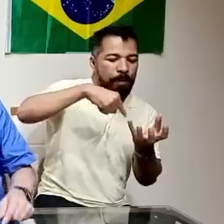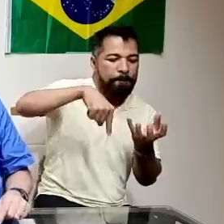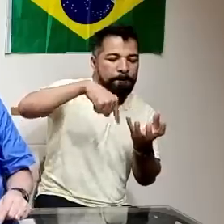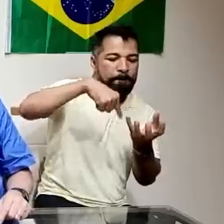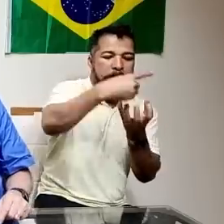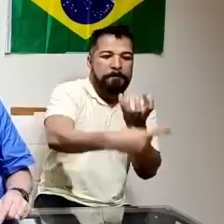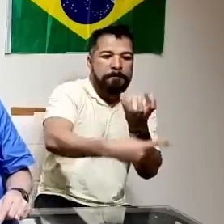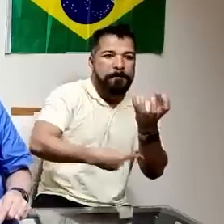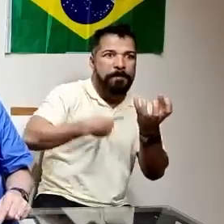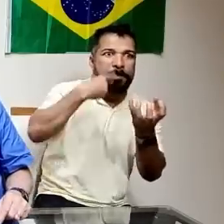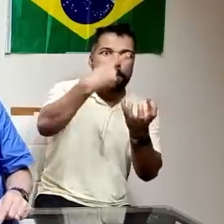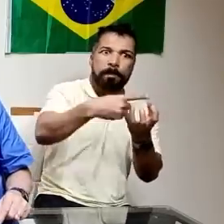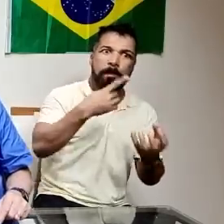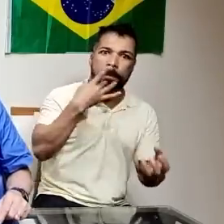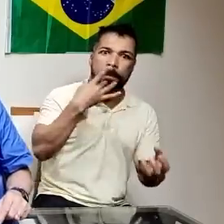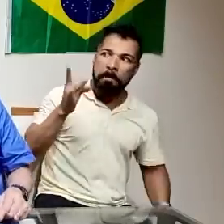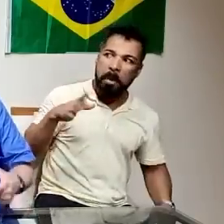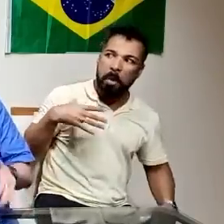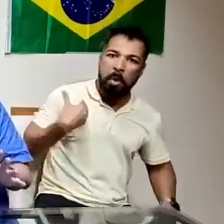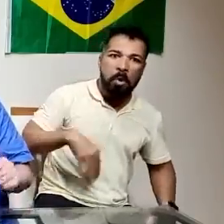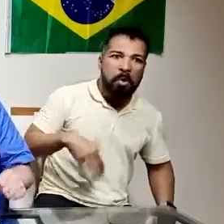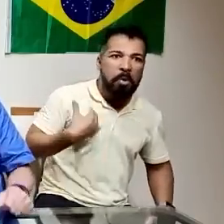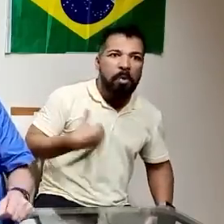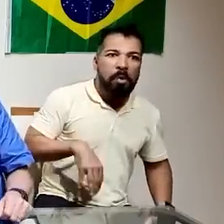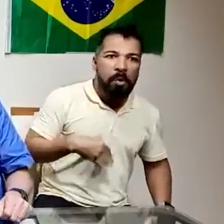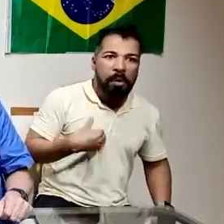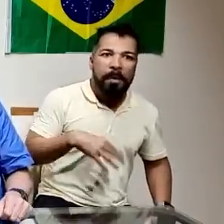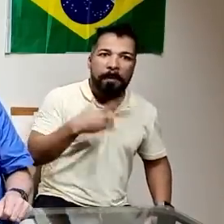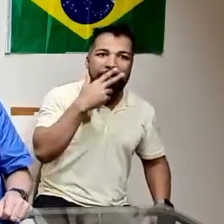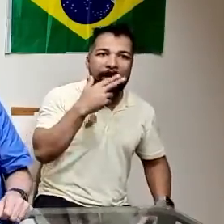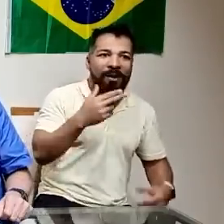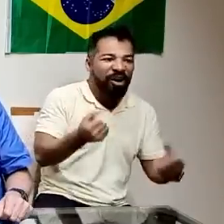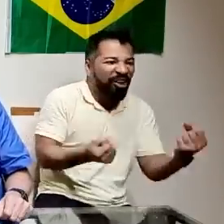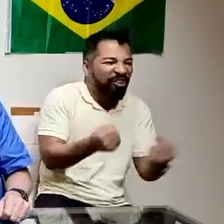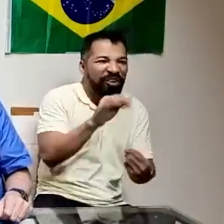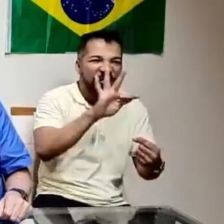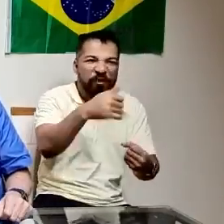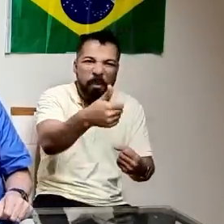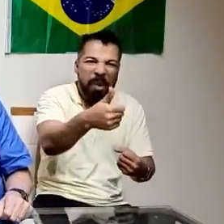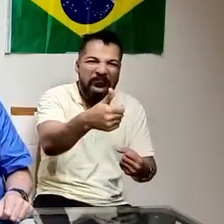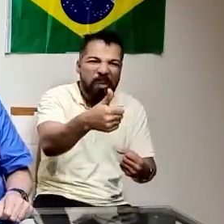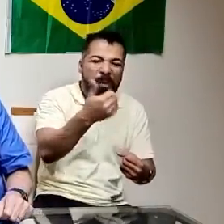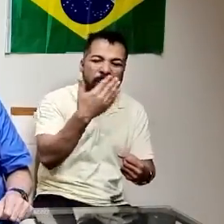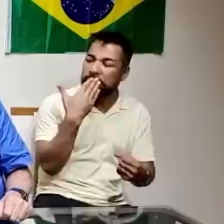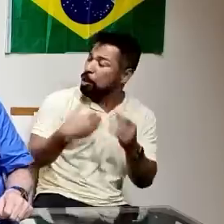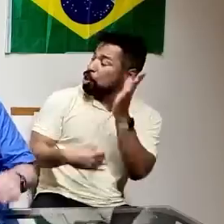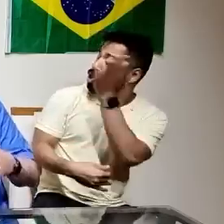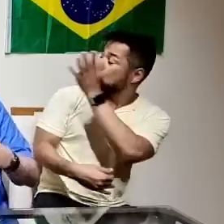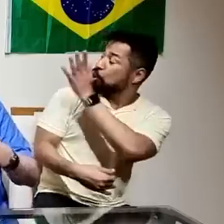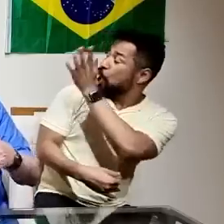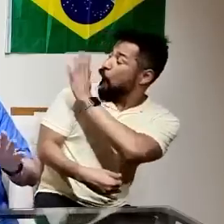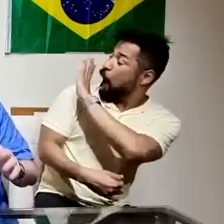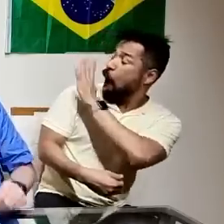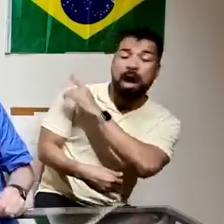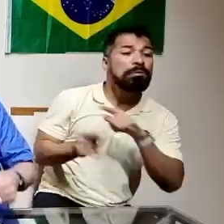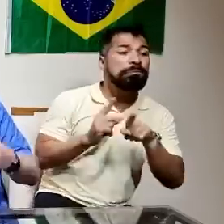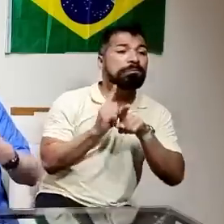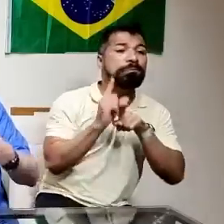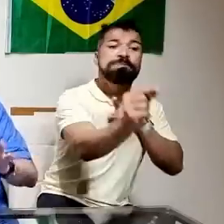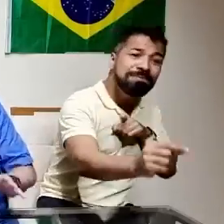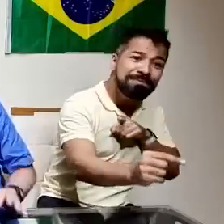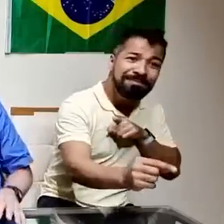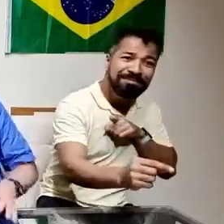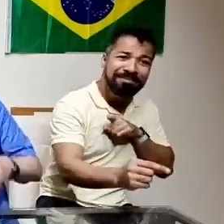Terra. É. Pô, tava deixando o Nelson Piquet na poeira. De longe. 10 vezes. Rubens Barrichello,